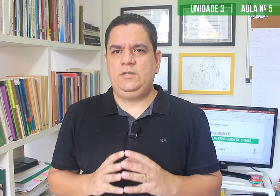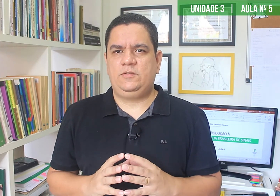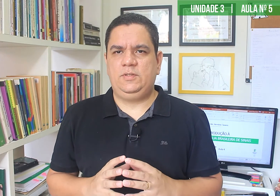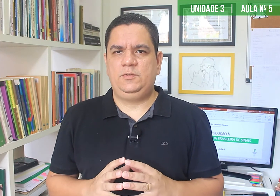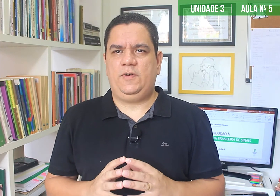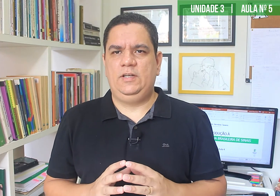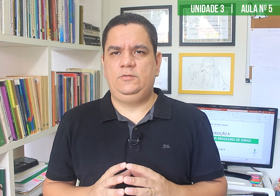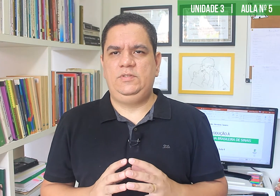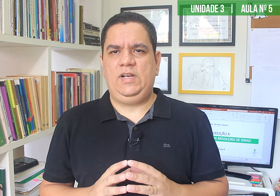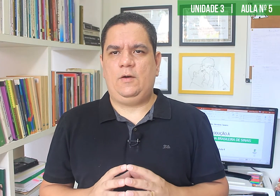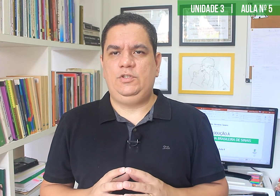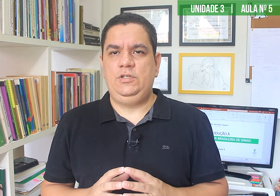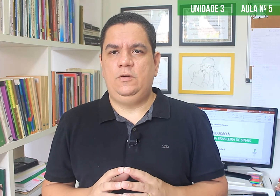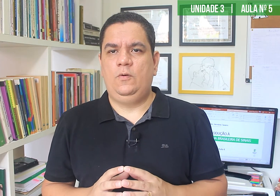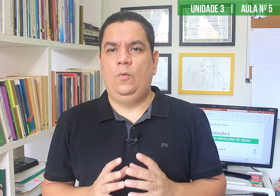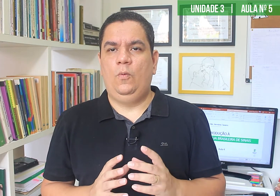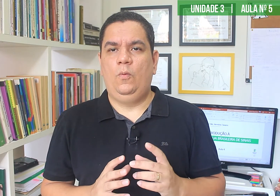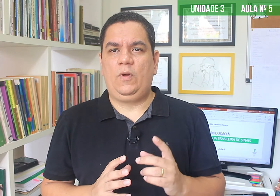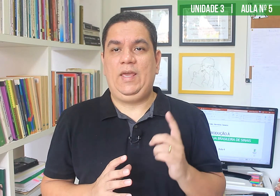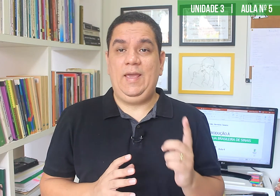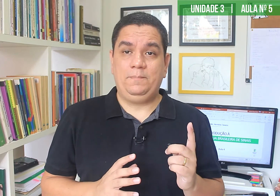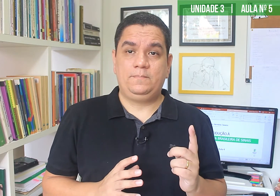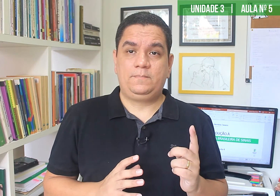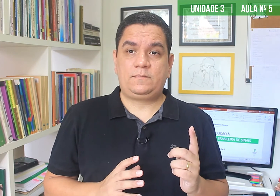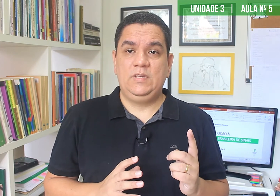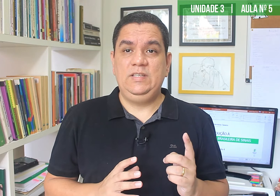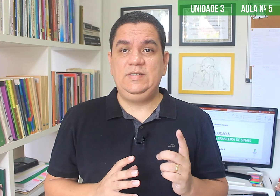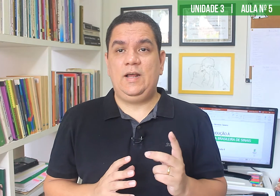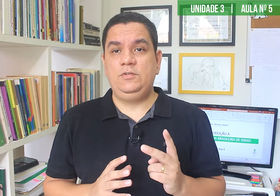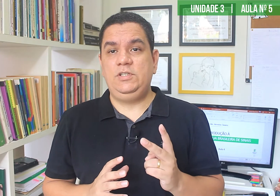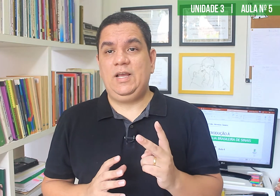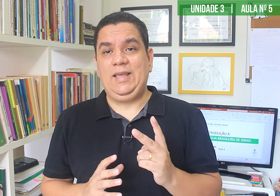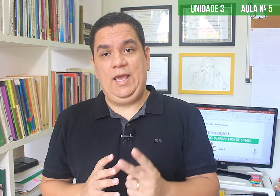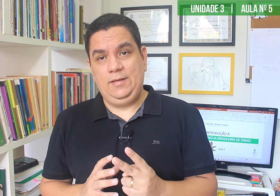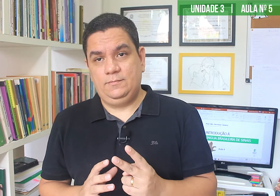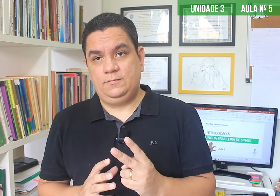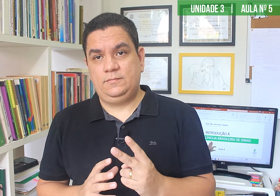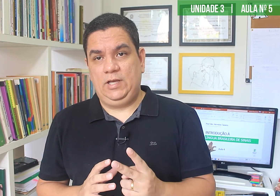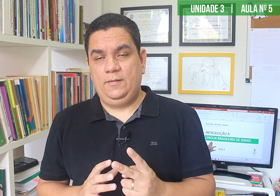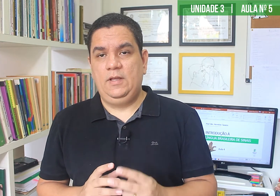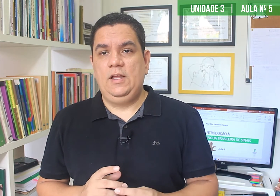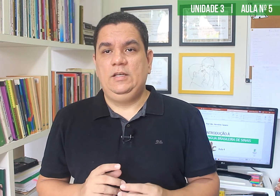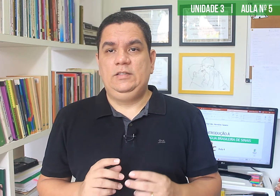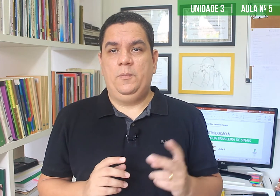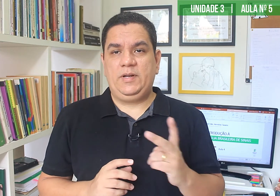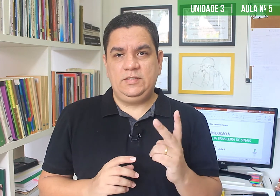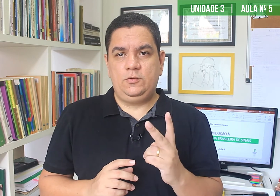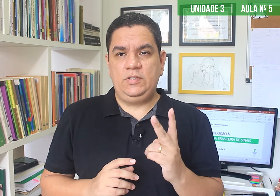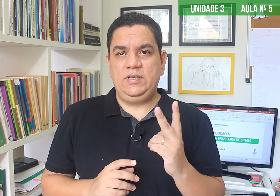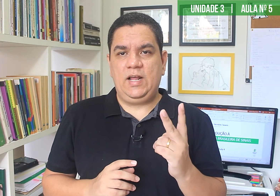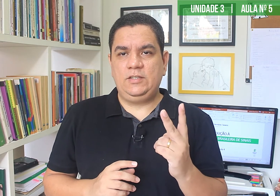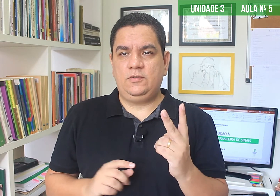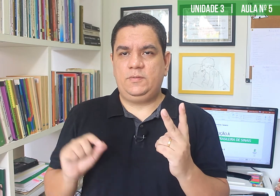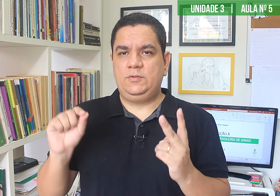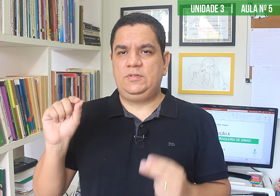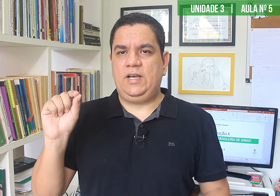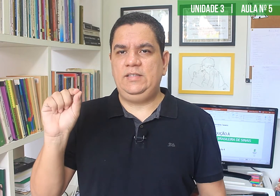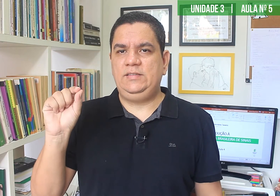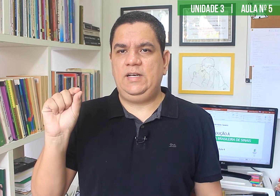nós estamos falando do sinal de que e sinal de quem, tá? Então, para esses dois sinais, nós vamos usar esse sinal